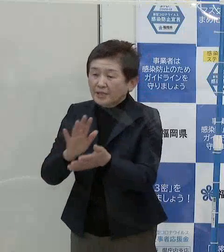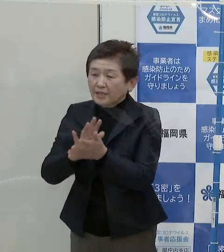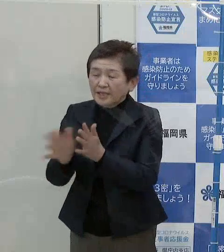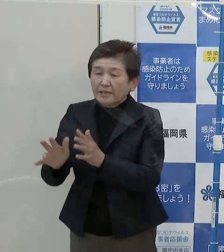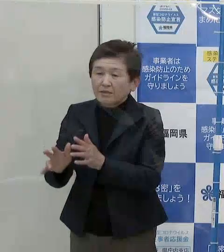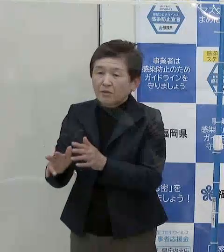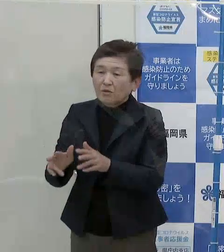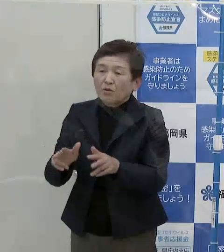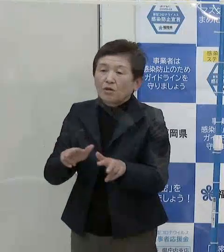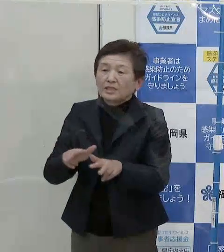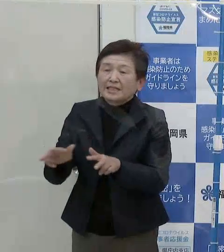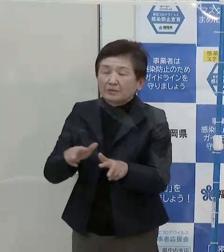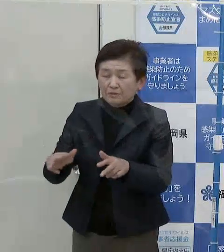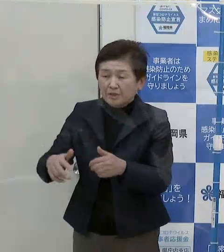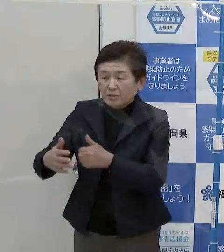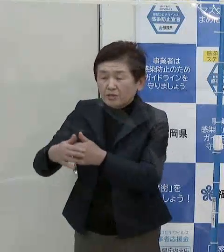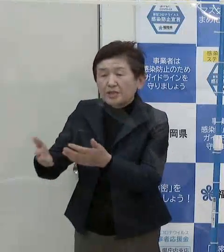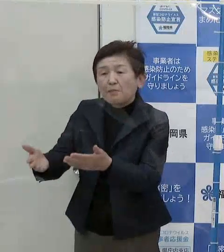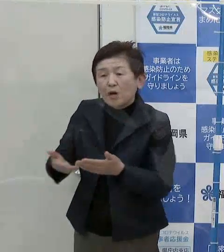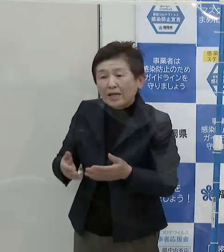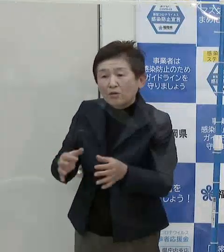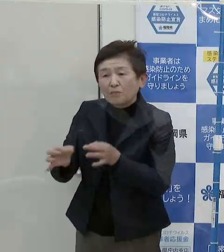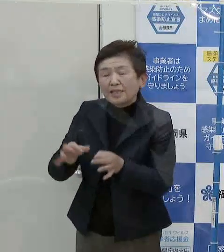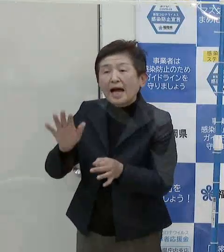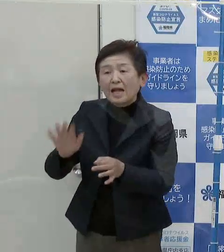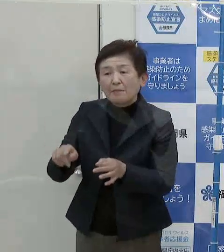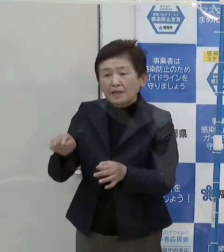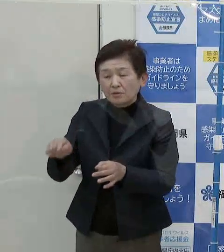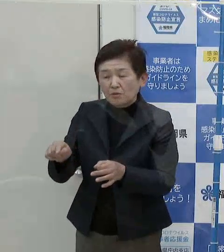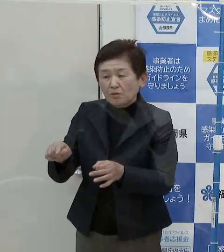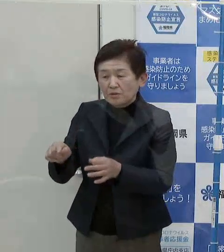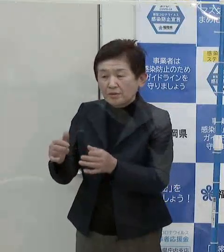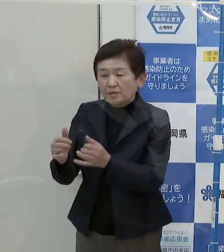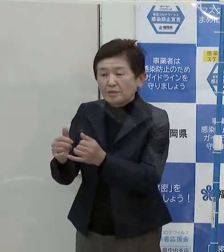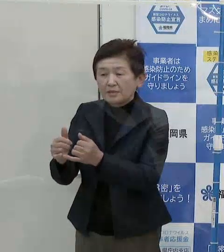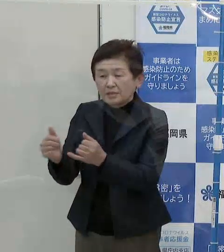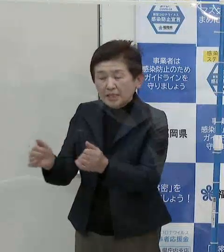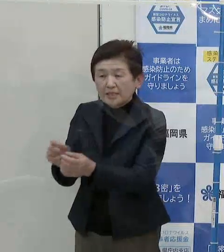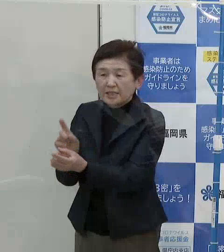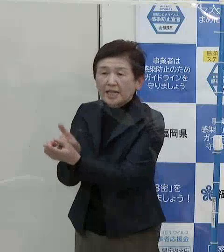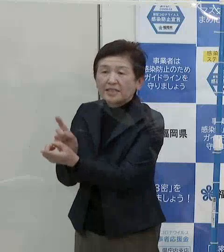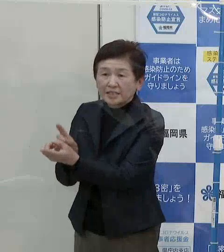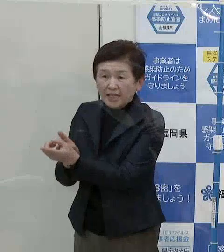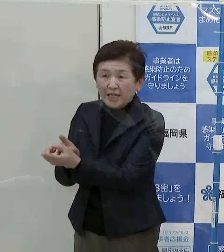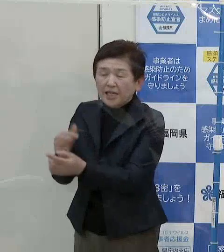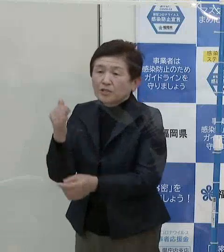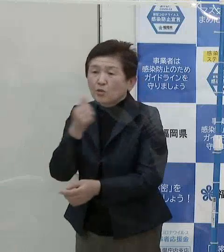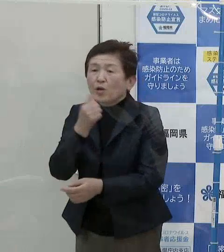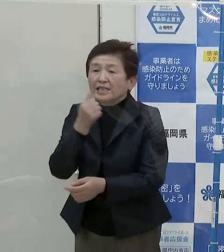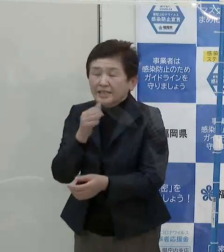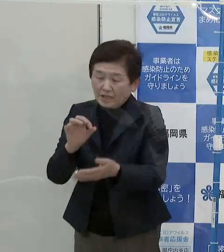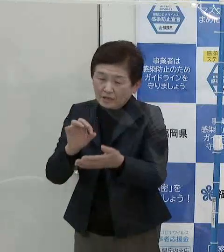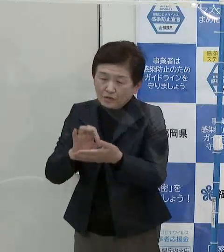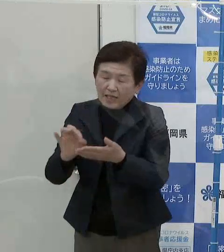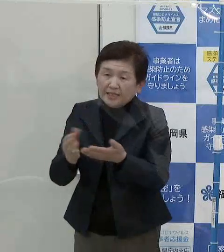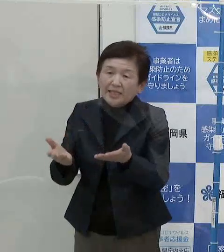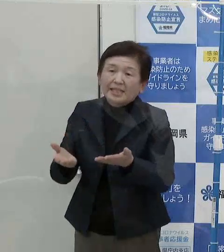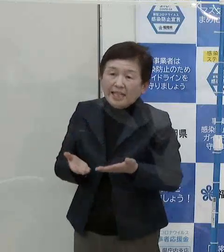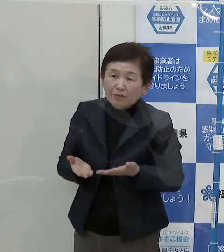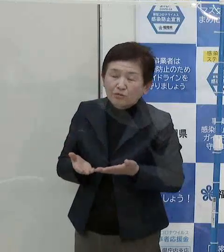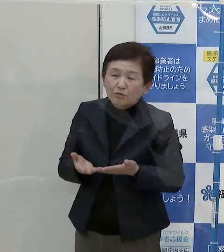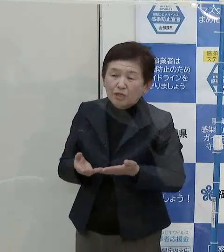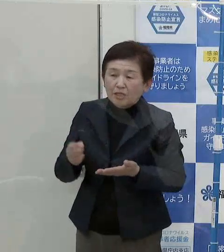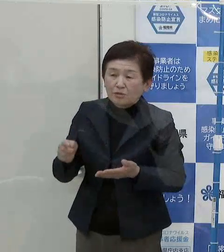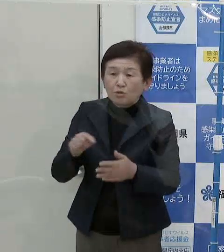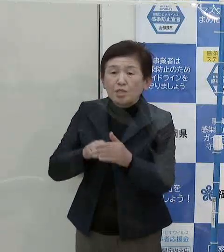してやるお店があれば、そのお店の方々に対してこの紹介をして使っていただくとかね。